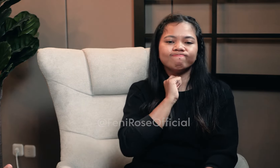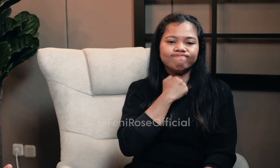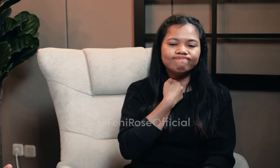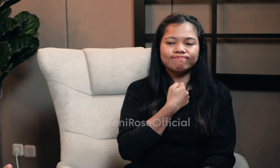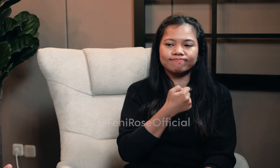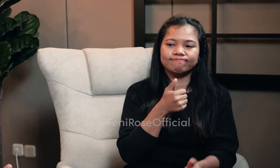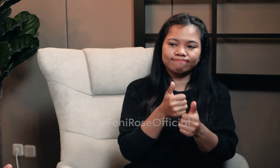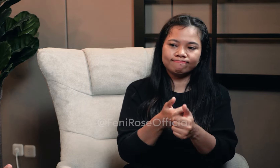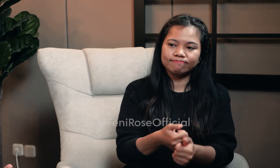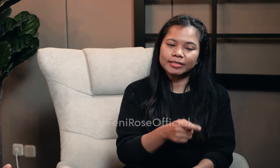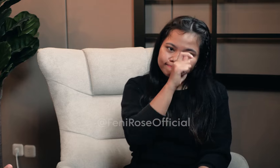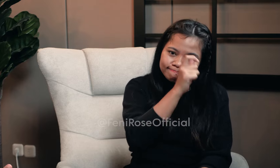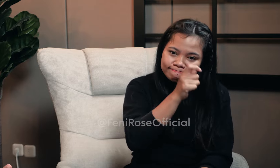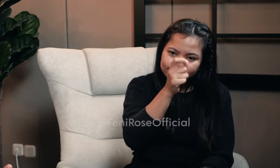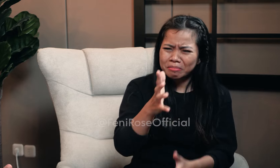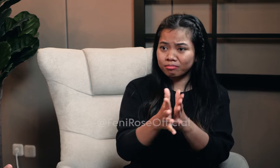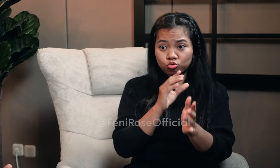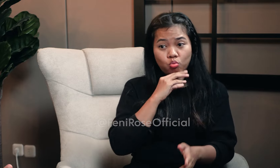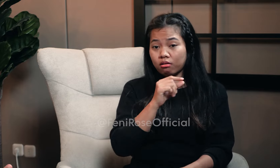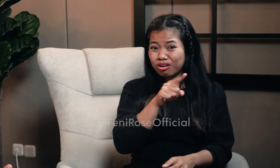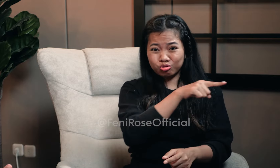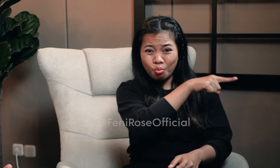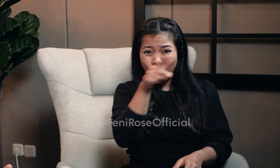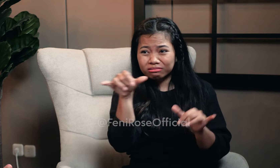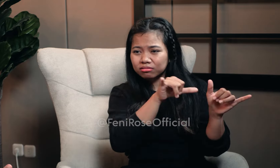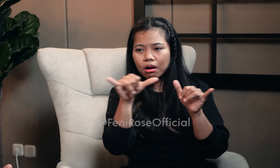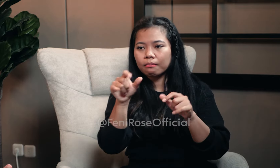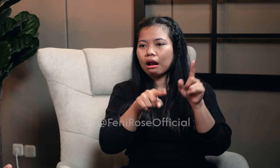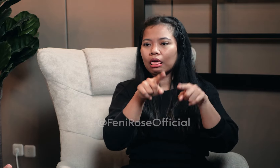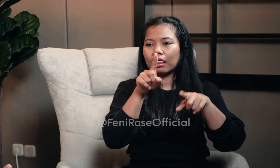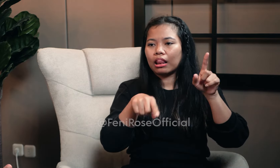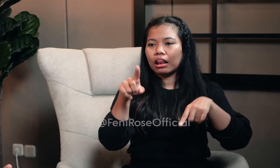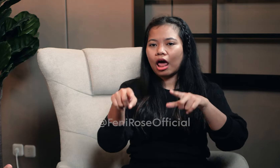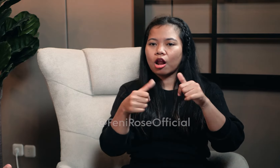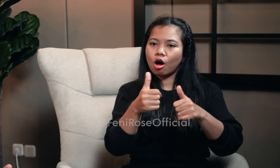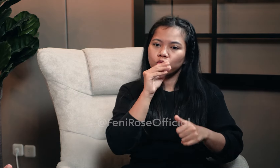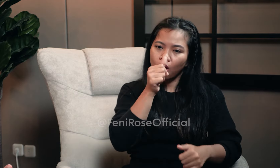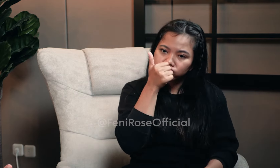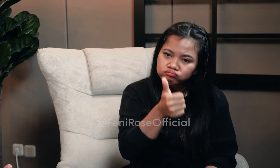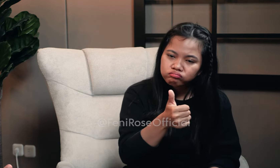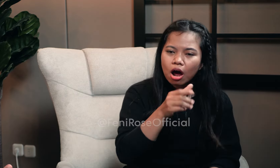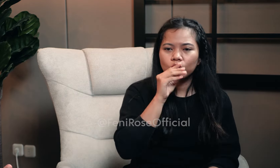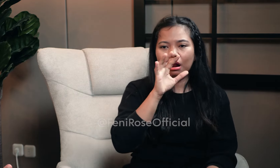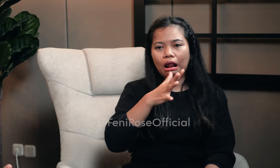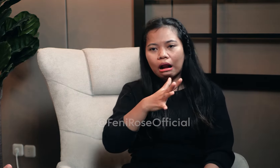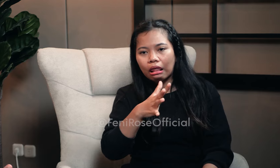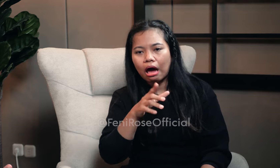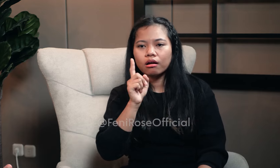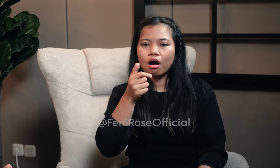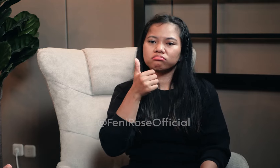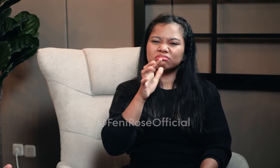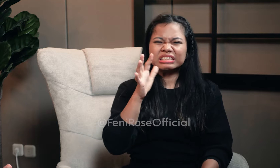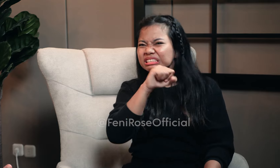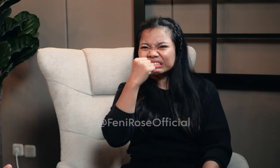e yang lain menghormati saya Saya tuh tidak suara semua tuh berbeda-beda bervariasi ya Mbak ada yang suara